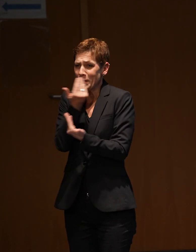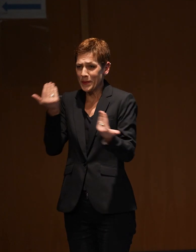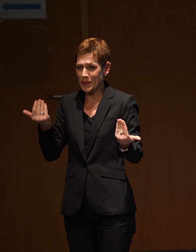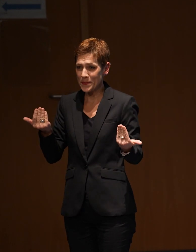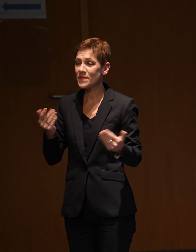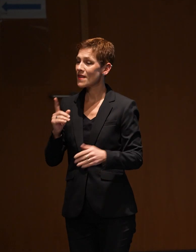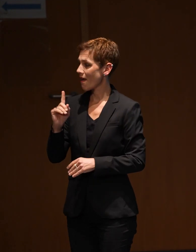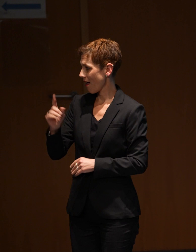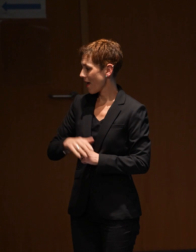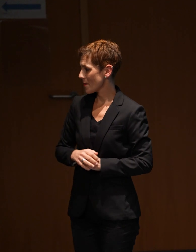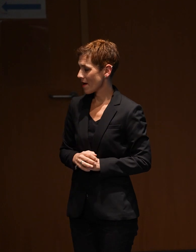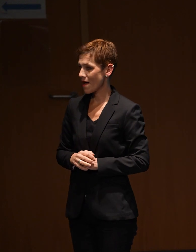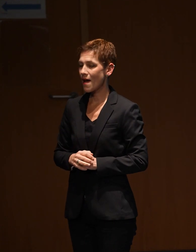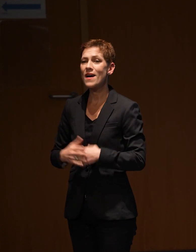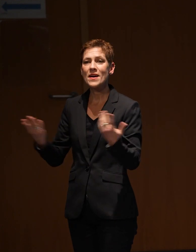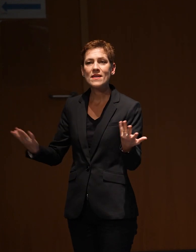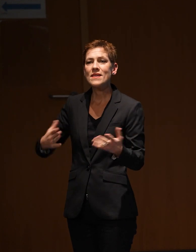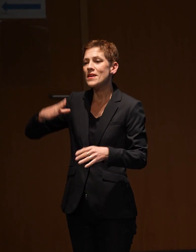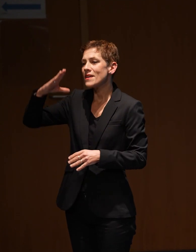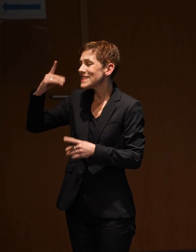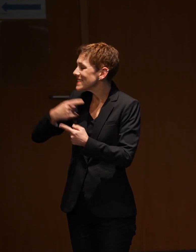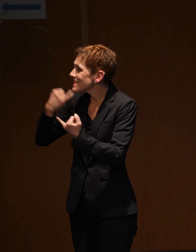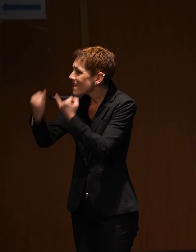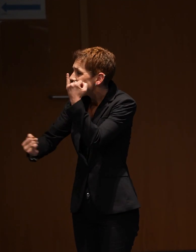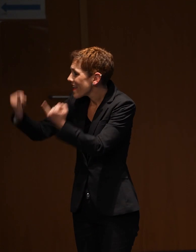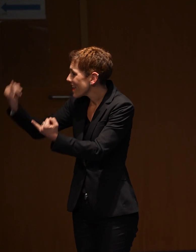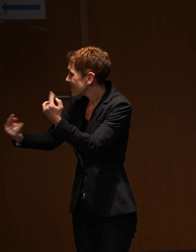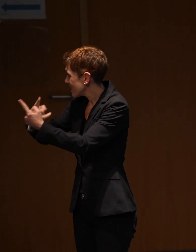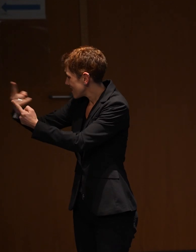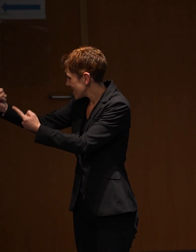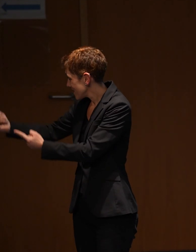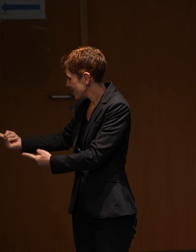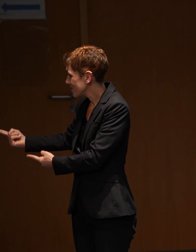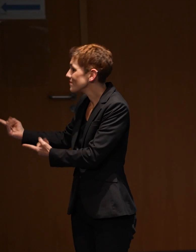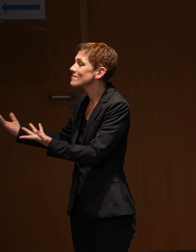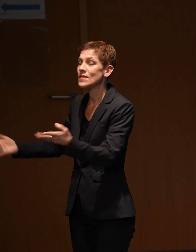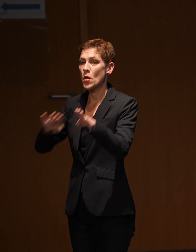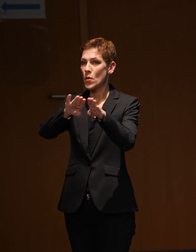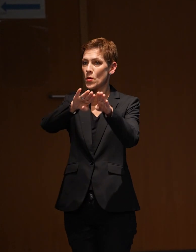Aber jeden Mann und jede Frau von euch führe ich auf einen Hügel.